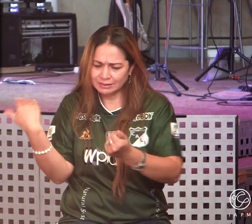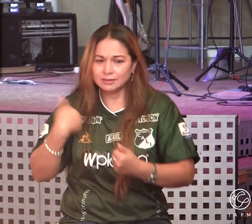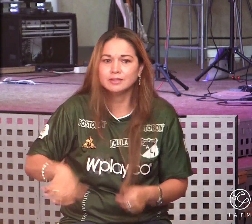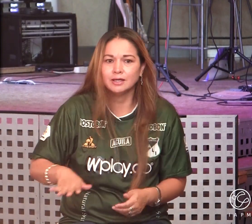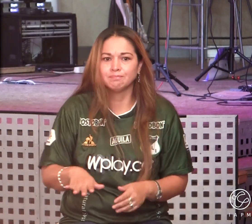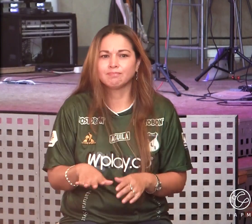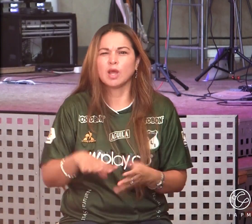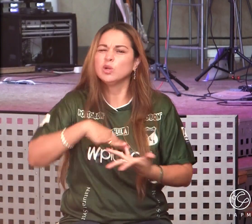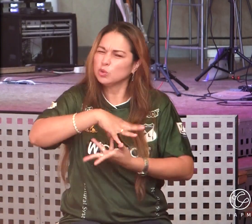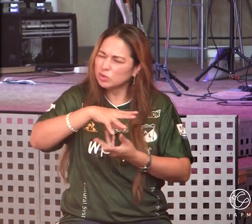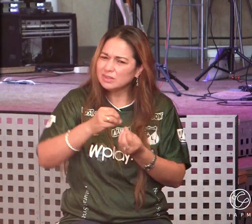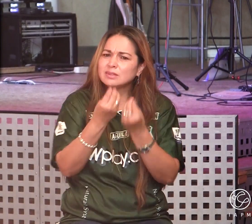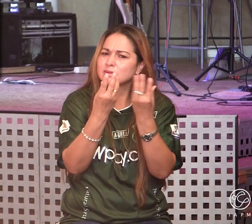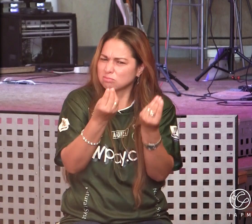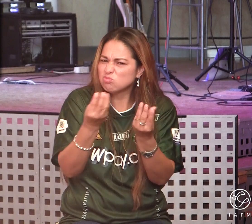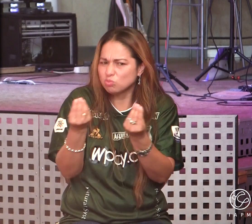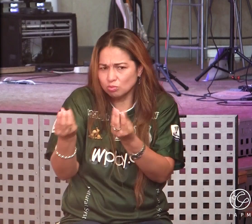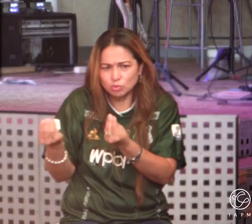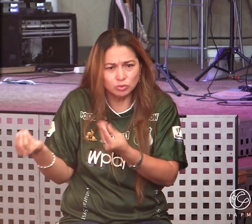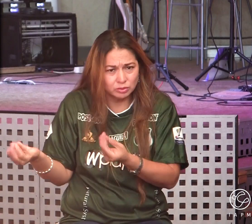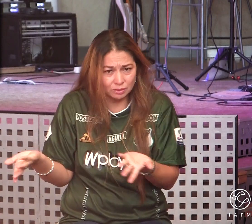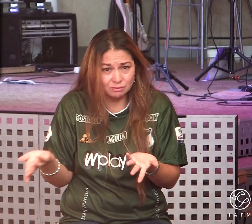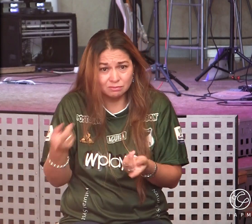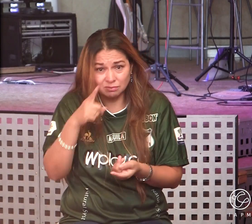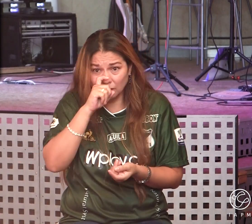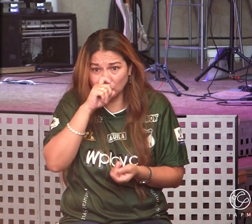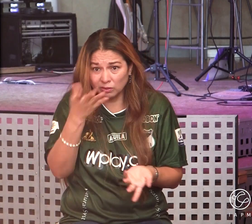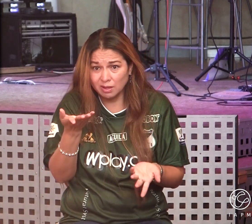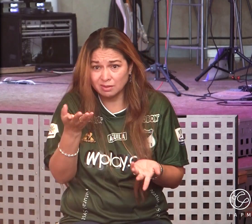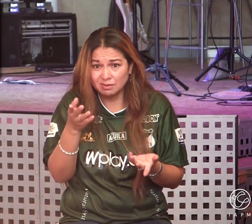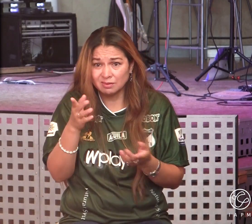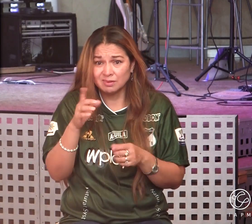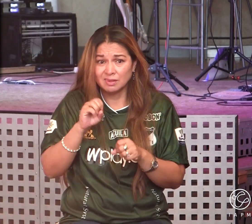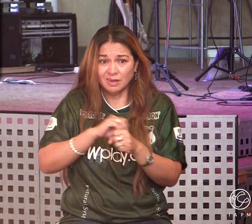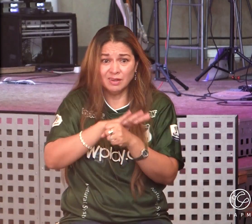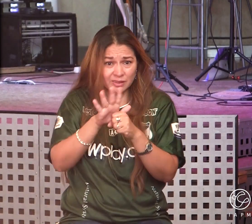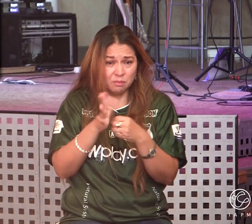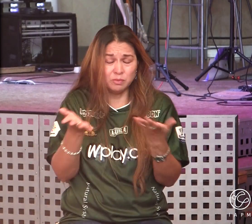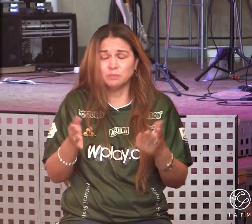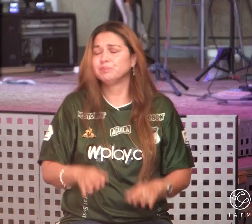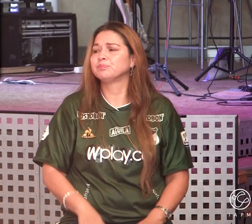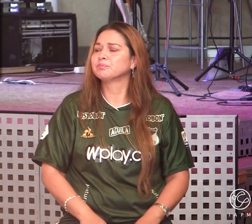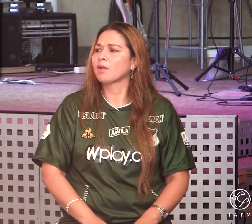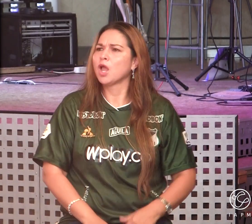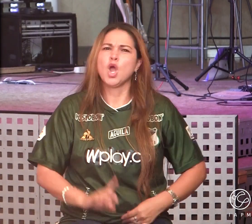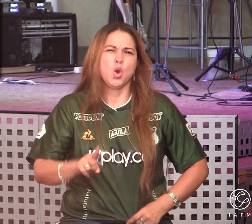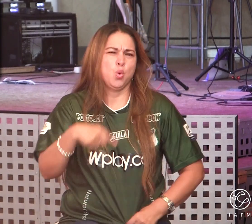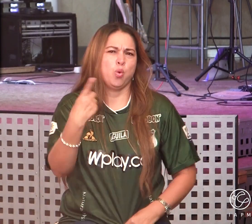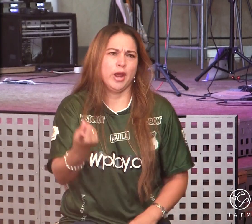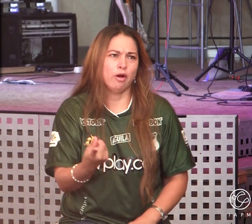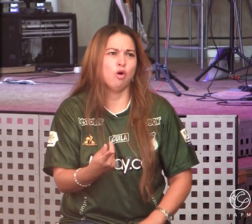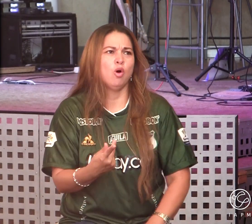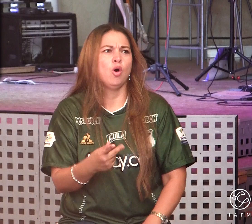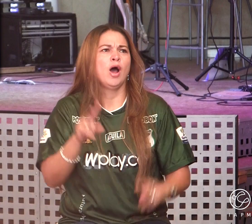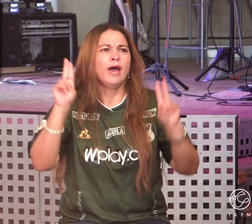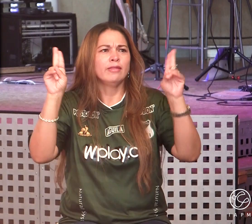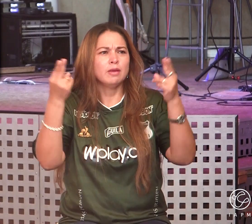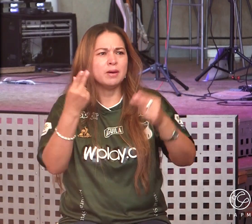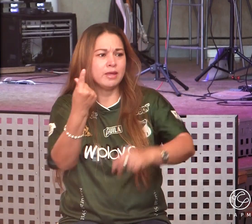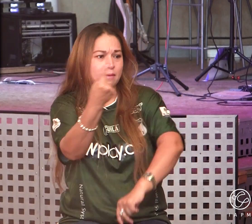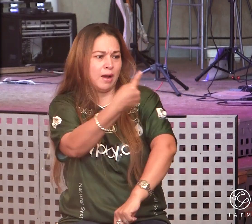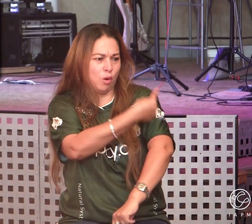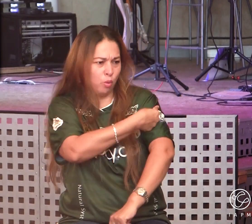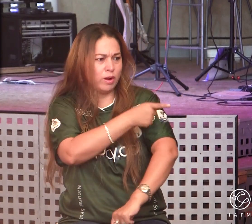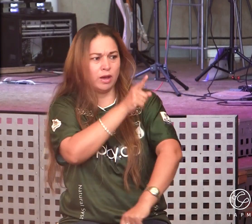aquí? ¿En cuál vamos ahora? Bueno, creo que el último fue Bill Gates y el tema de la vacuna y todo este tipo